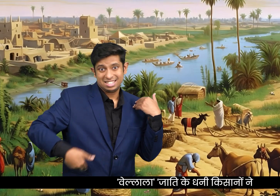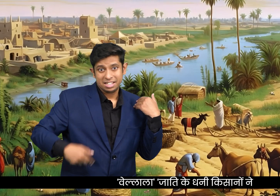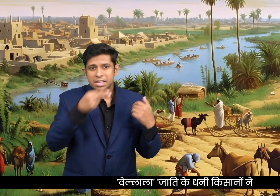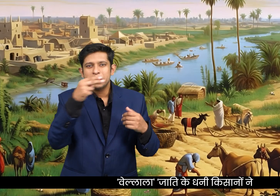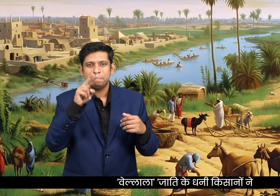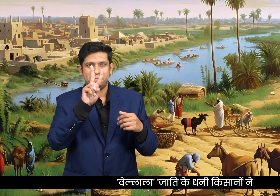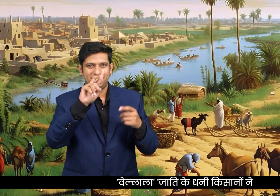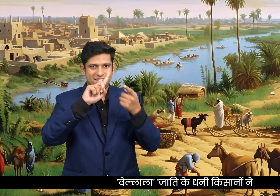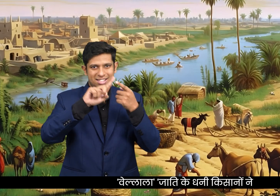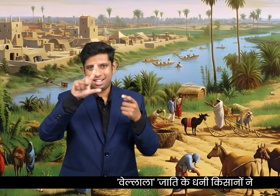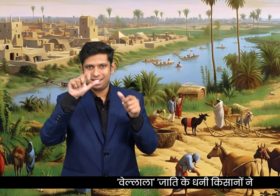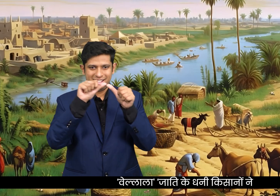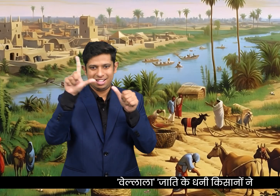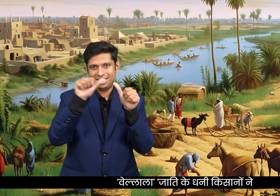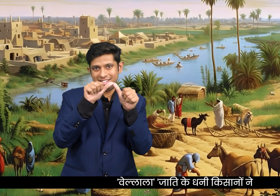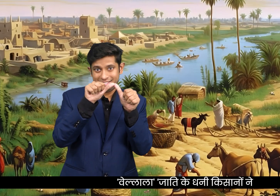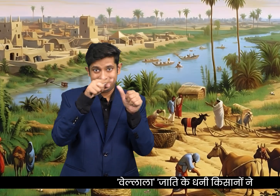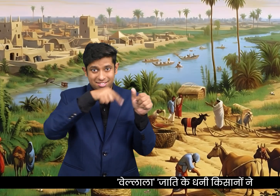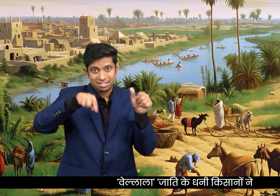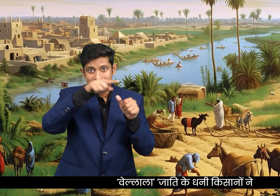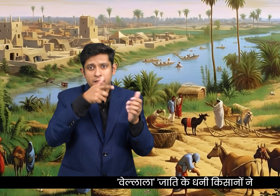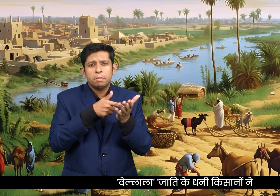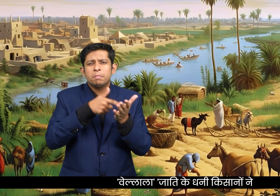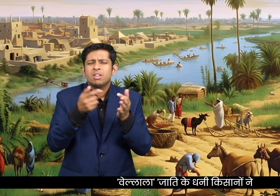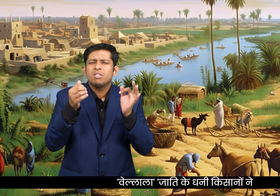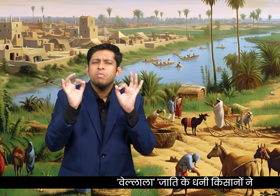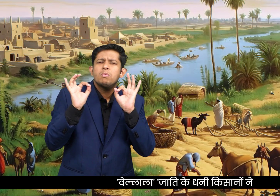वेल्लालर जाति के धनी किसानों ने